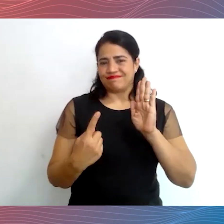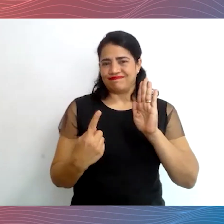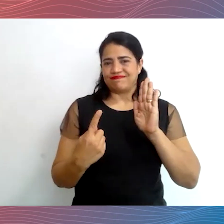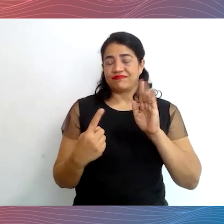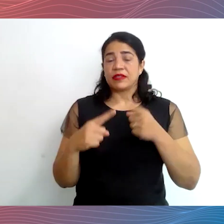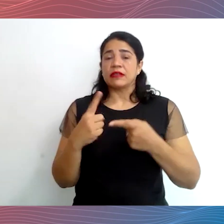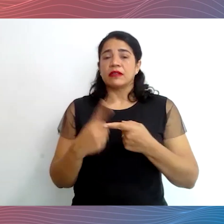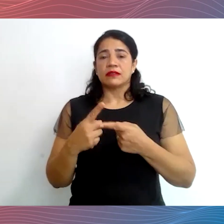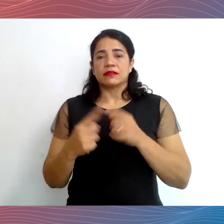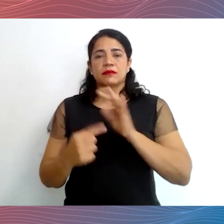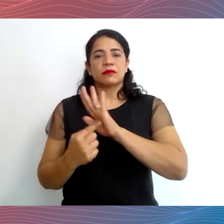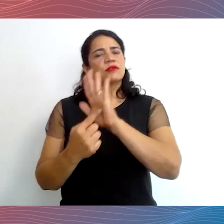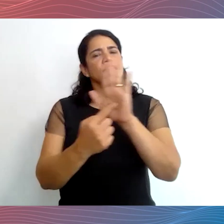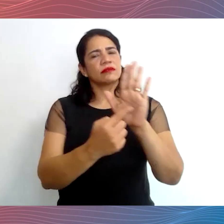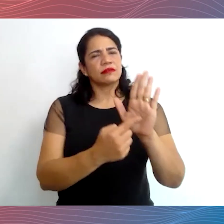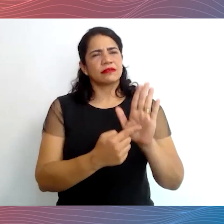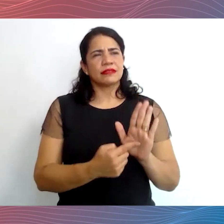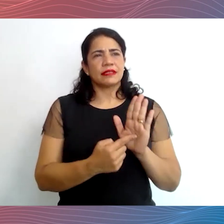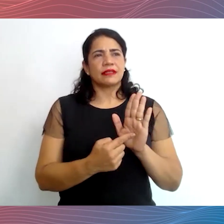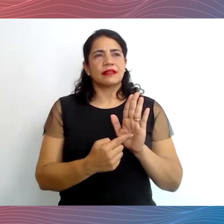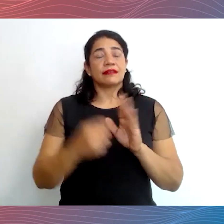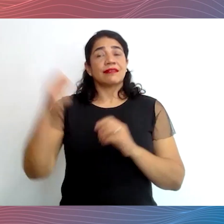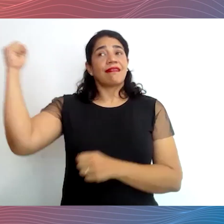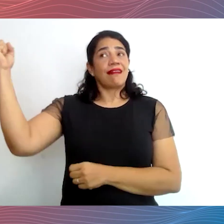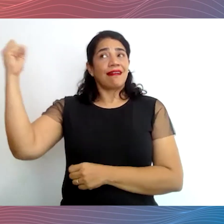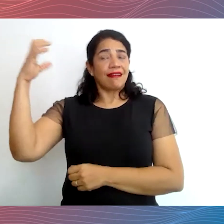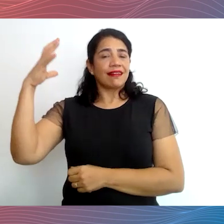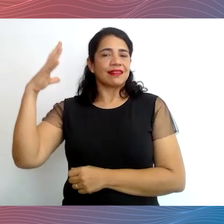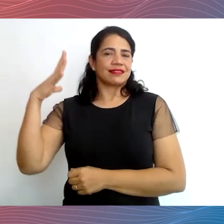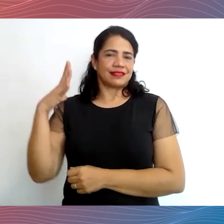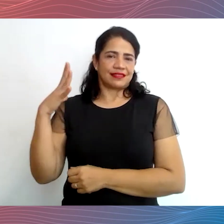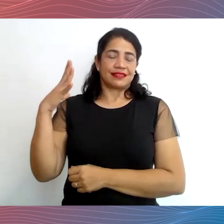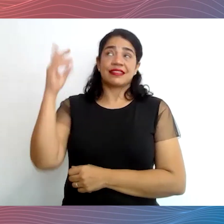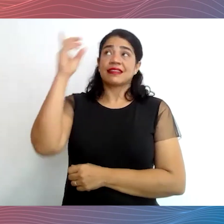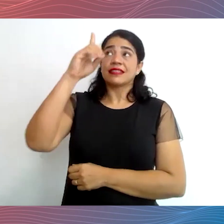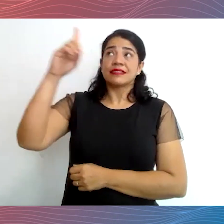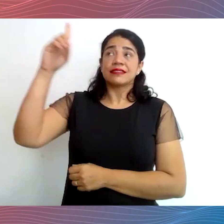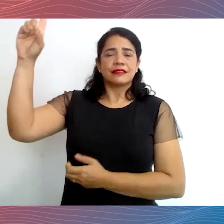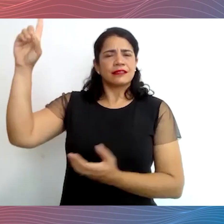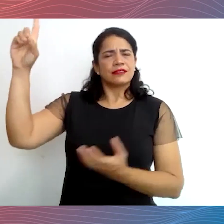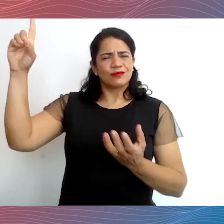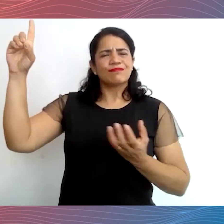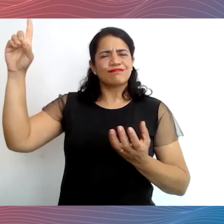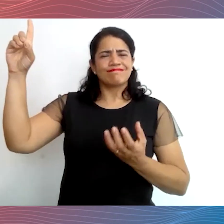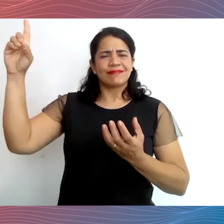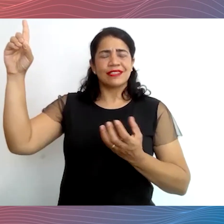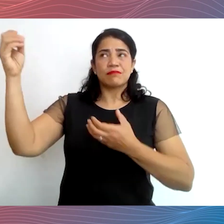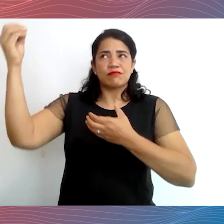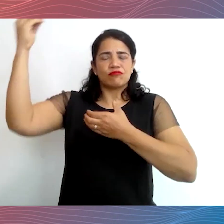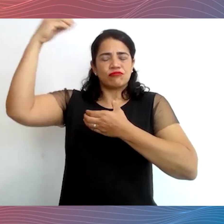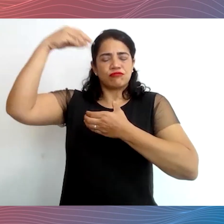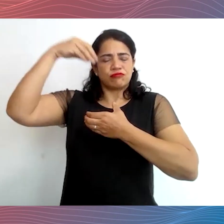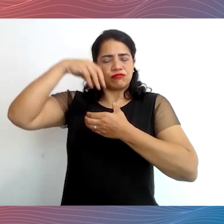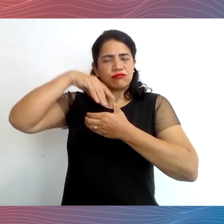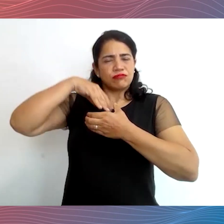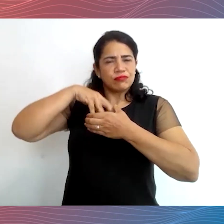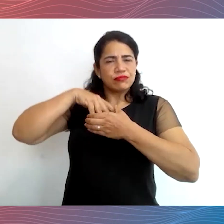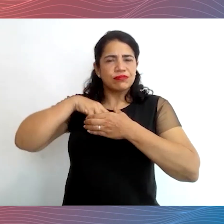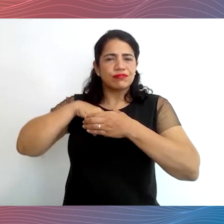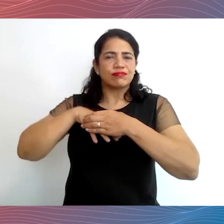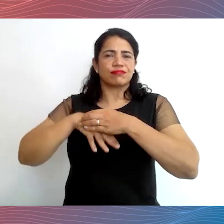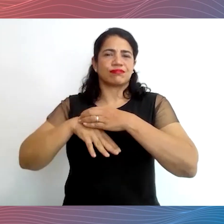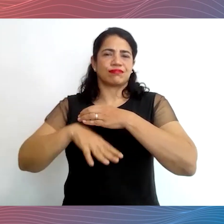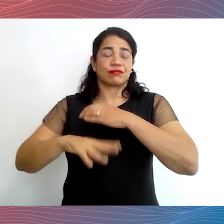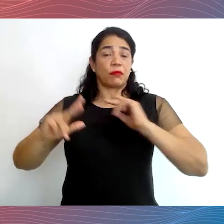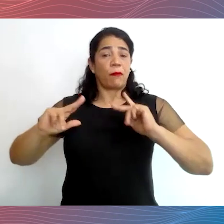graça que Deus deseja fluir até o homem, e o homem